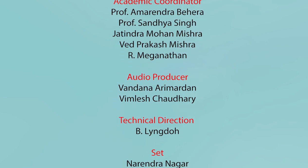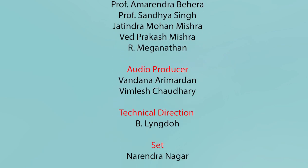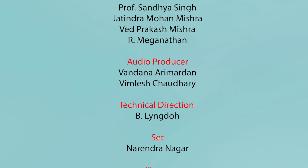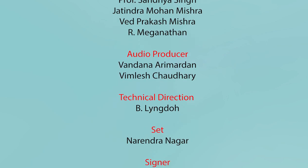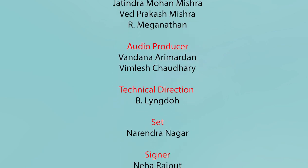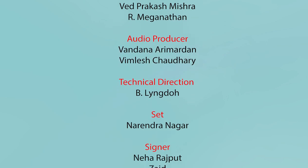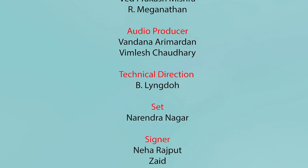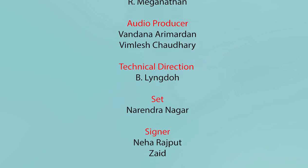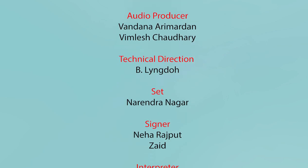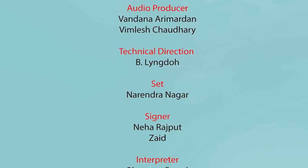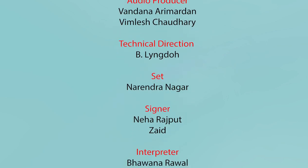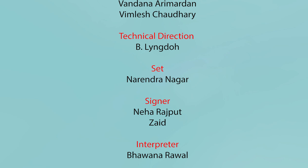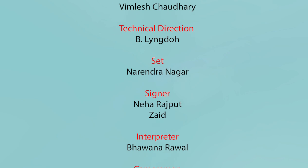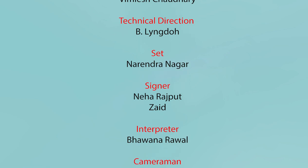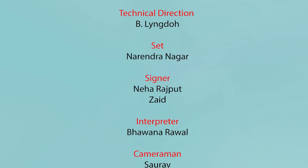अजय को कर दो